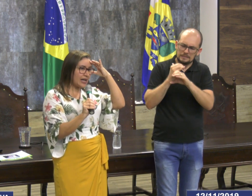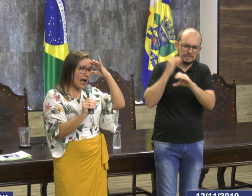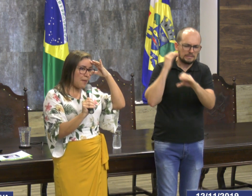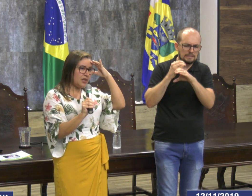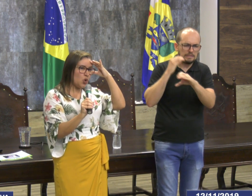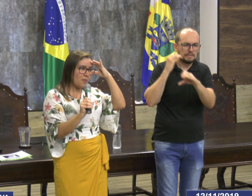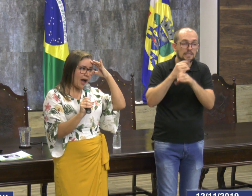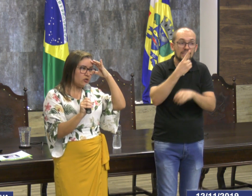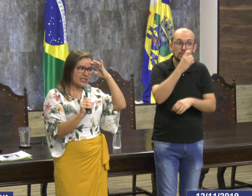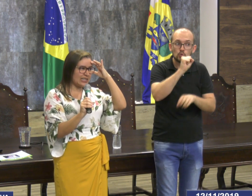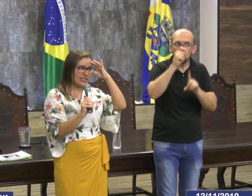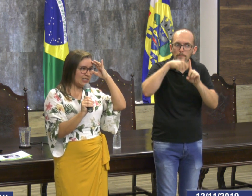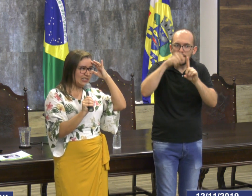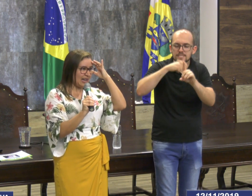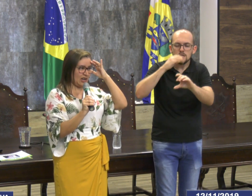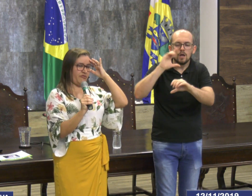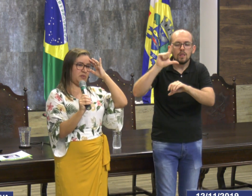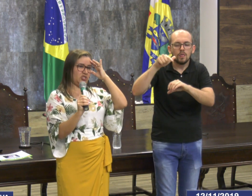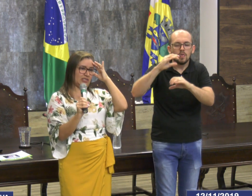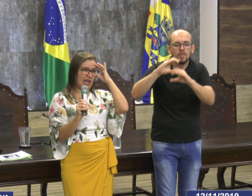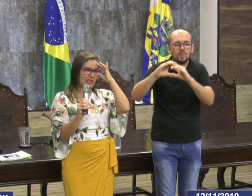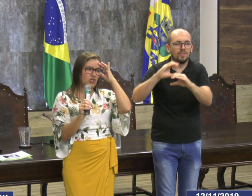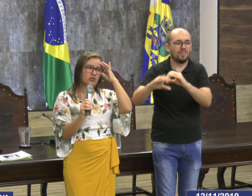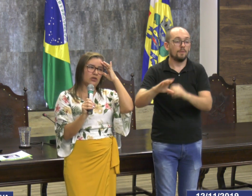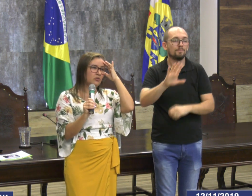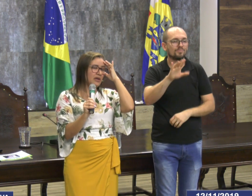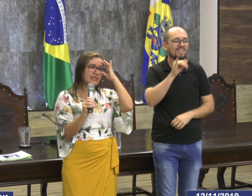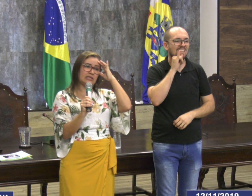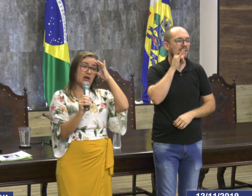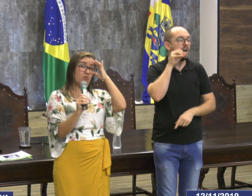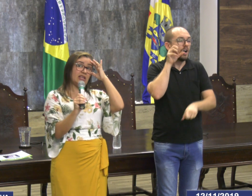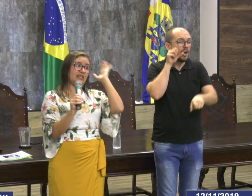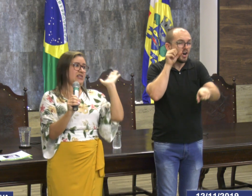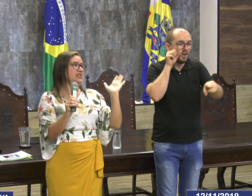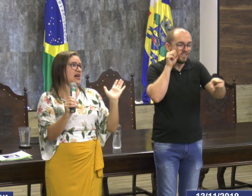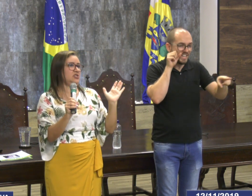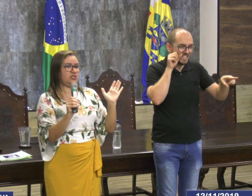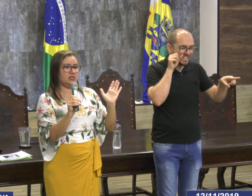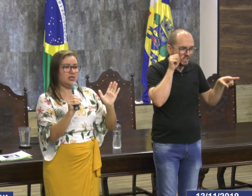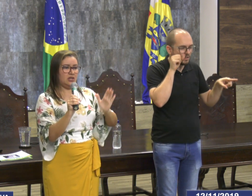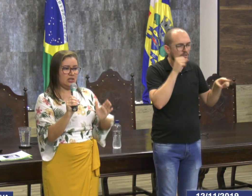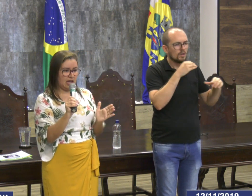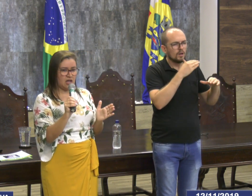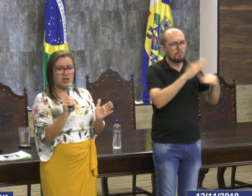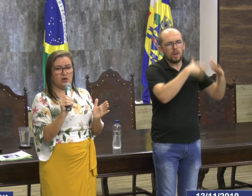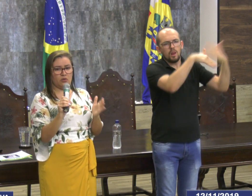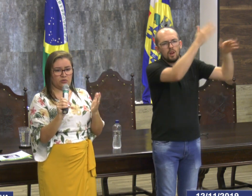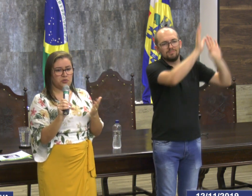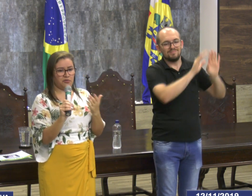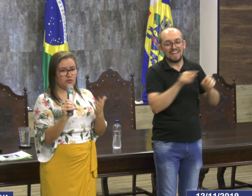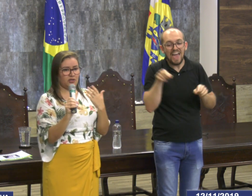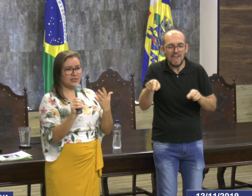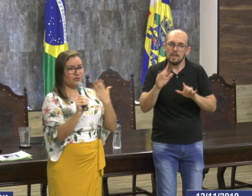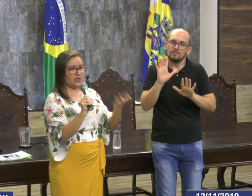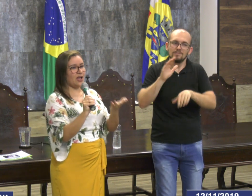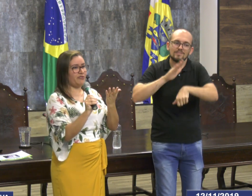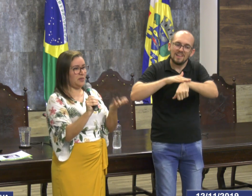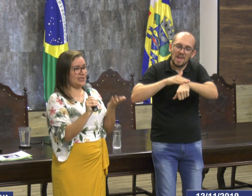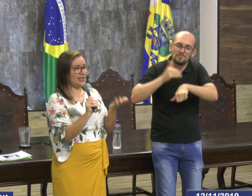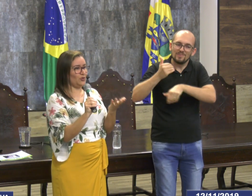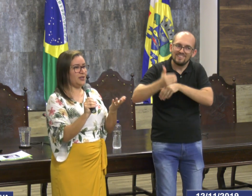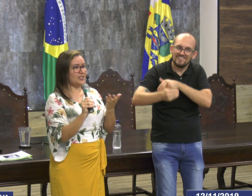a chegar abril, maio, as crianças estarem alfabetizadas, 18 meses é uma eternidade, né? Os professores, não